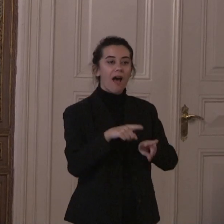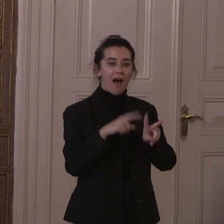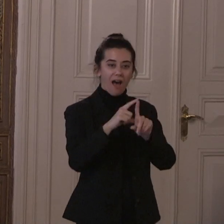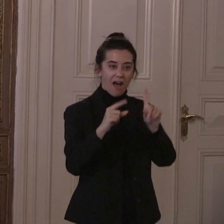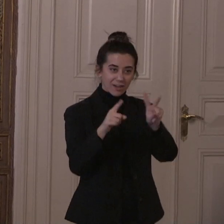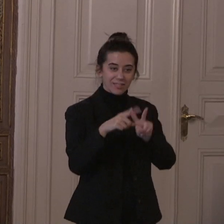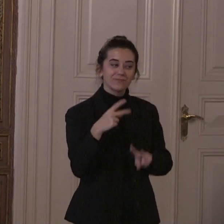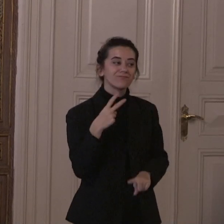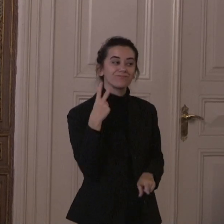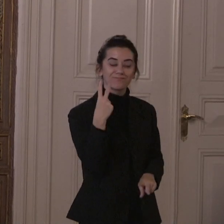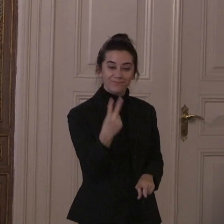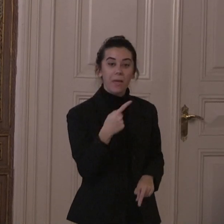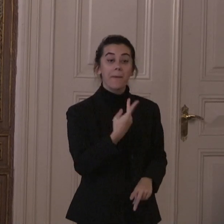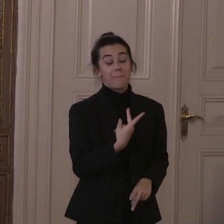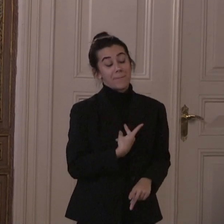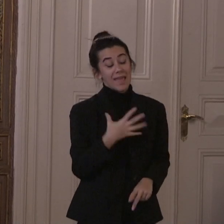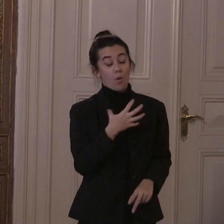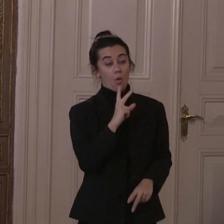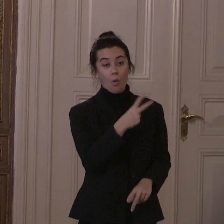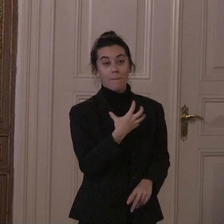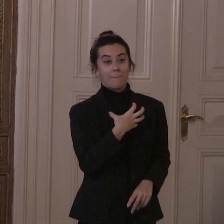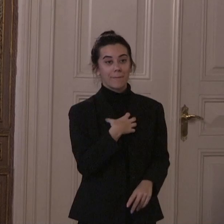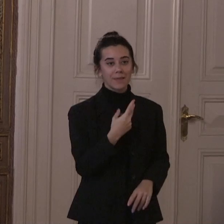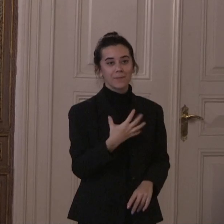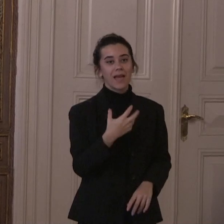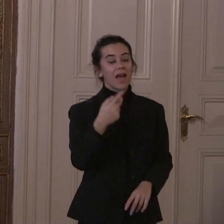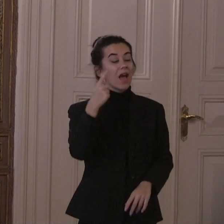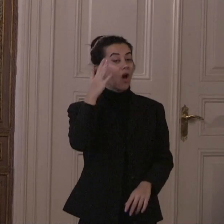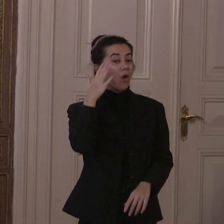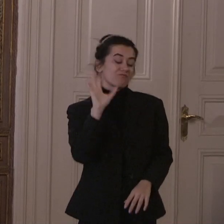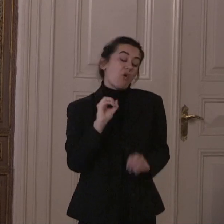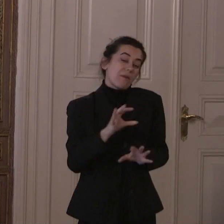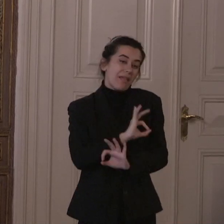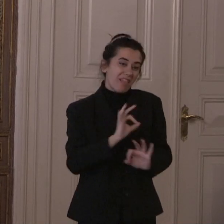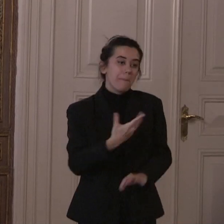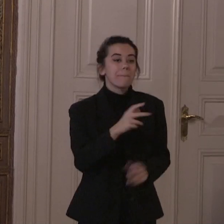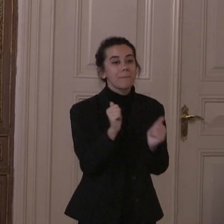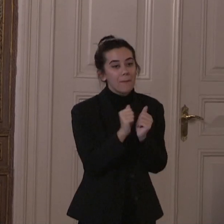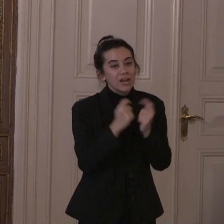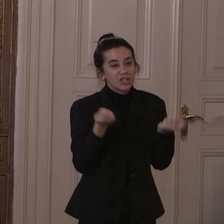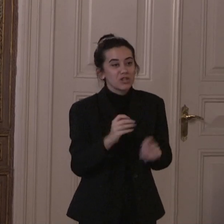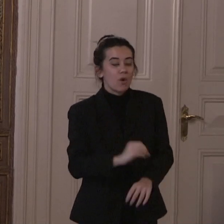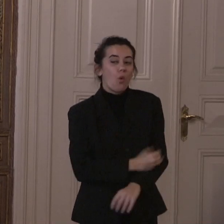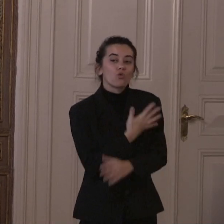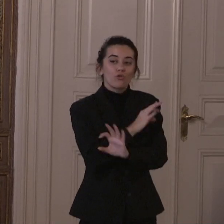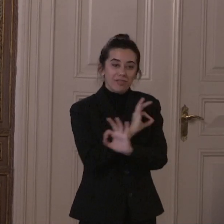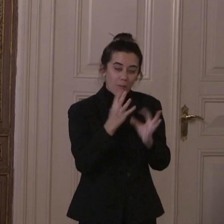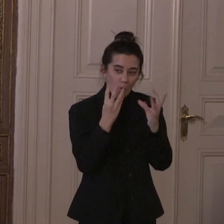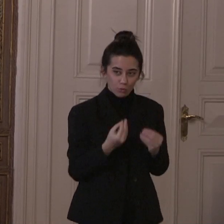konuşacak. Benim hocamdır. Birlikte çalışma şerefini onunla her zaman dile